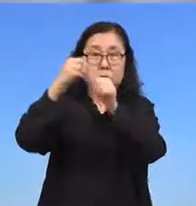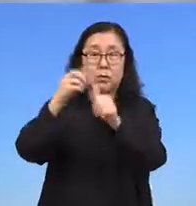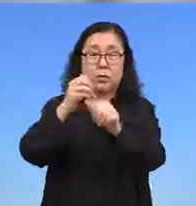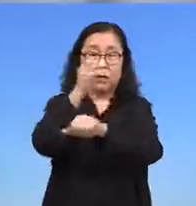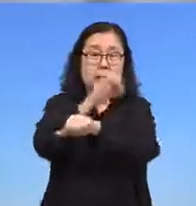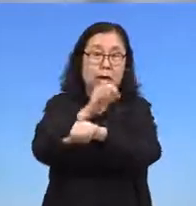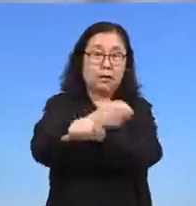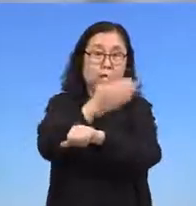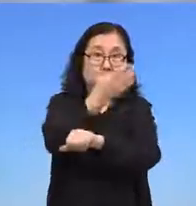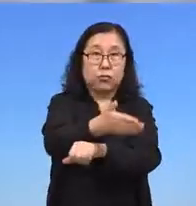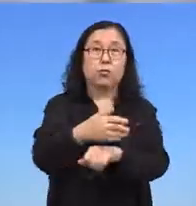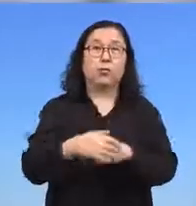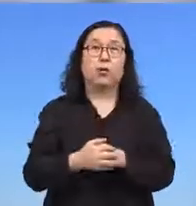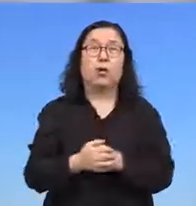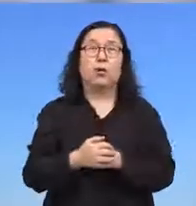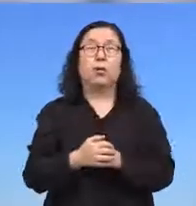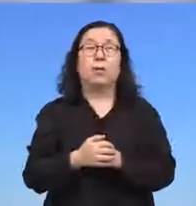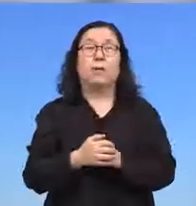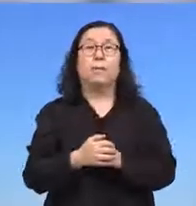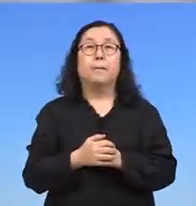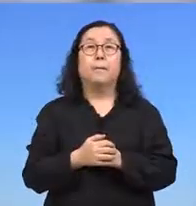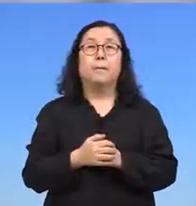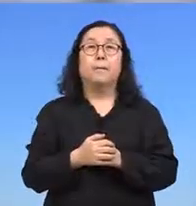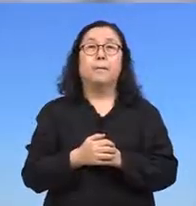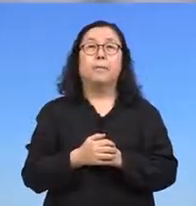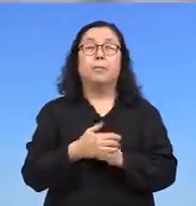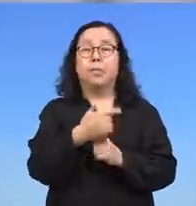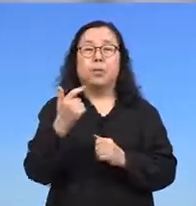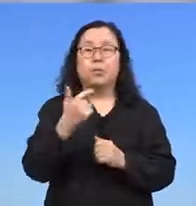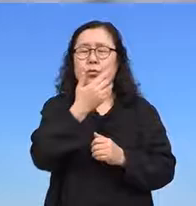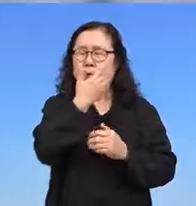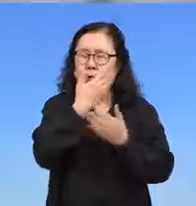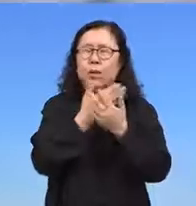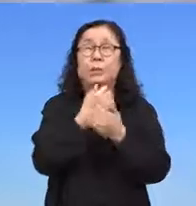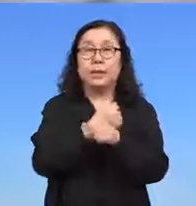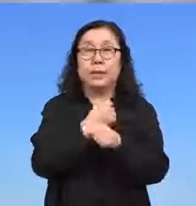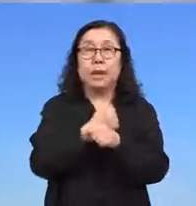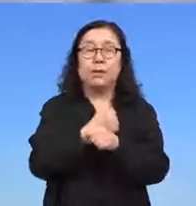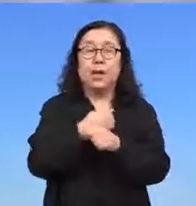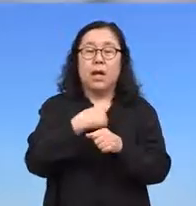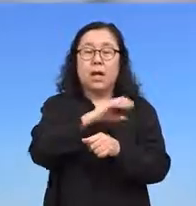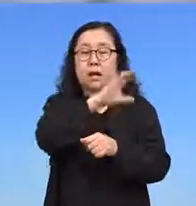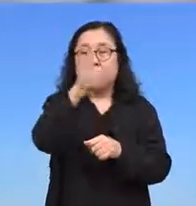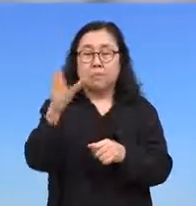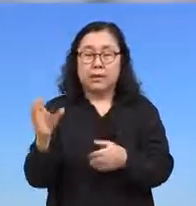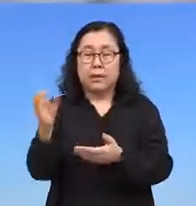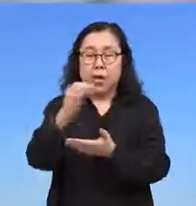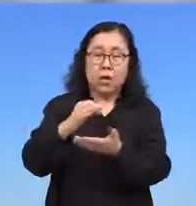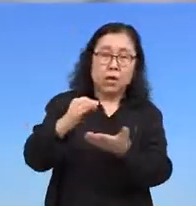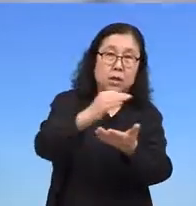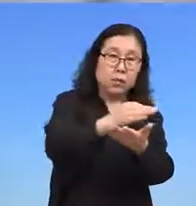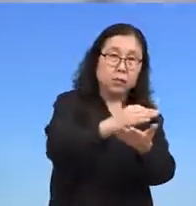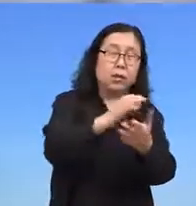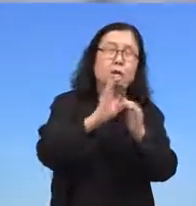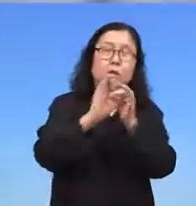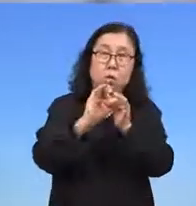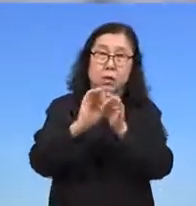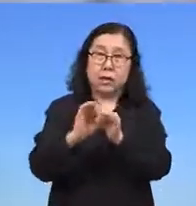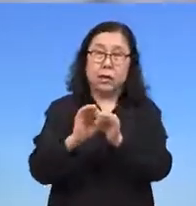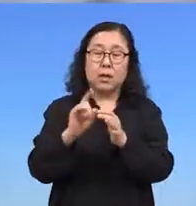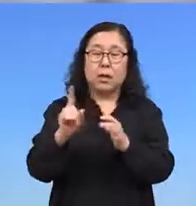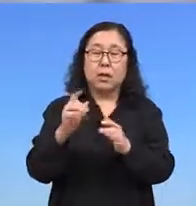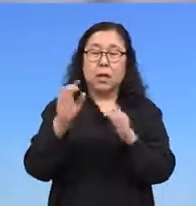생각합니다. 돈이 있어도 돈이 없어도 구입해야 되는 거. 여러분, 우리의 성탄 헌금을 통해서